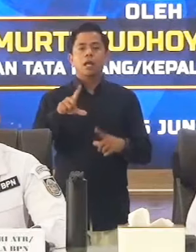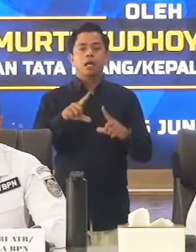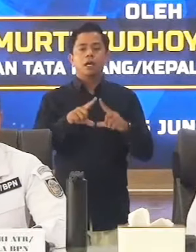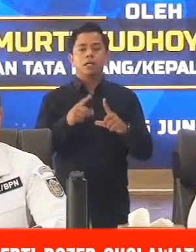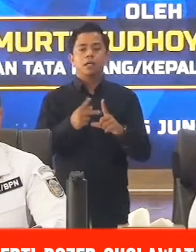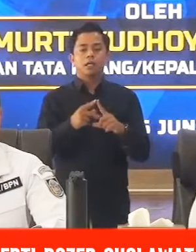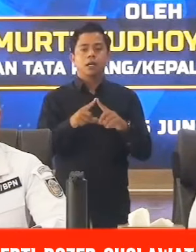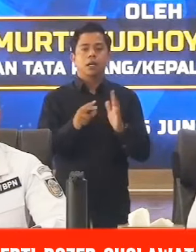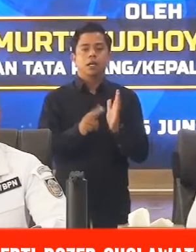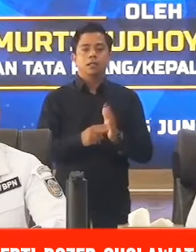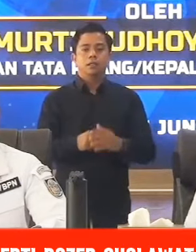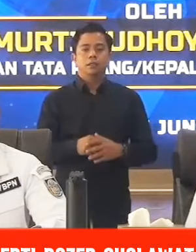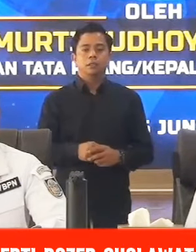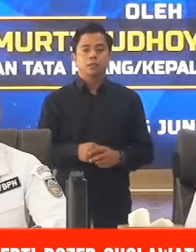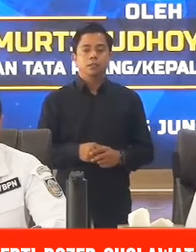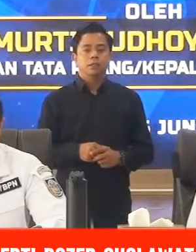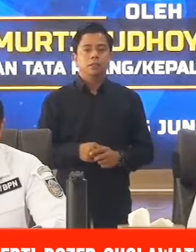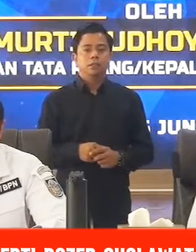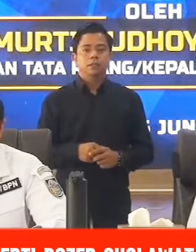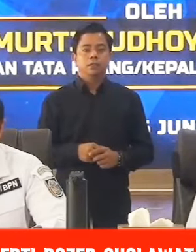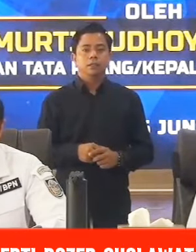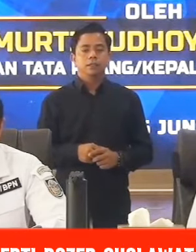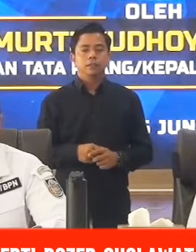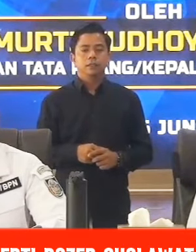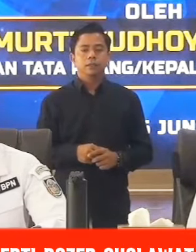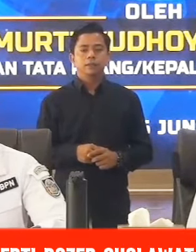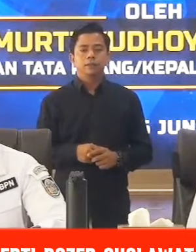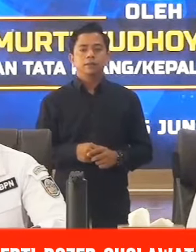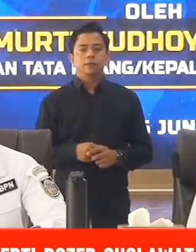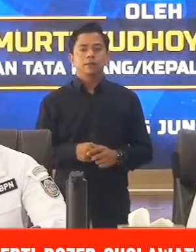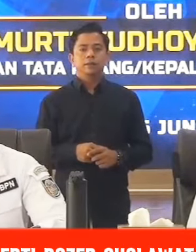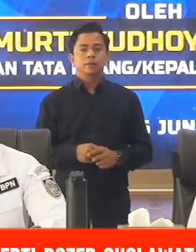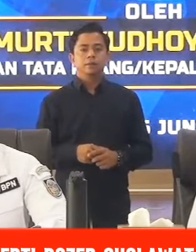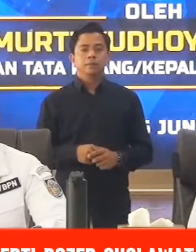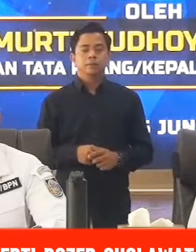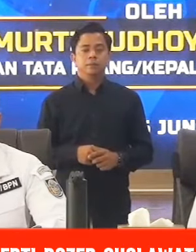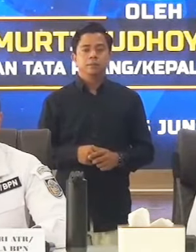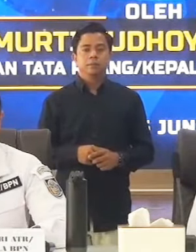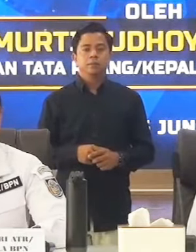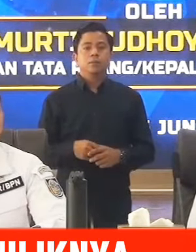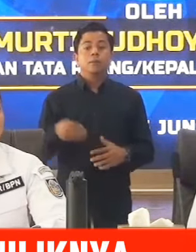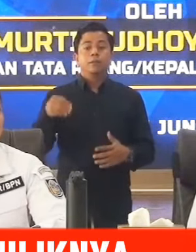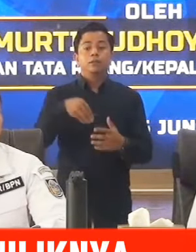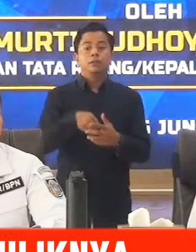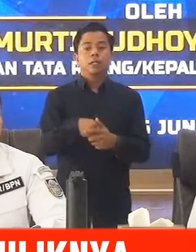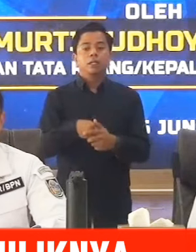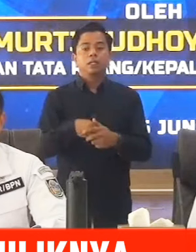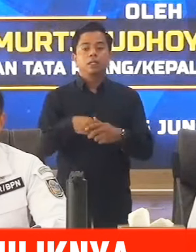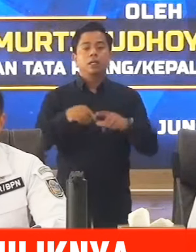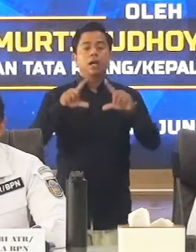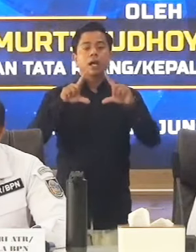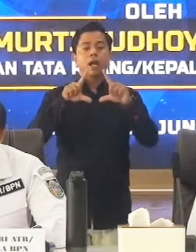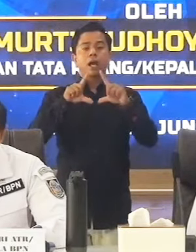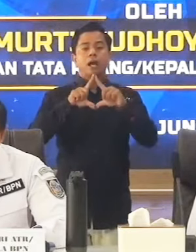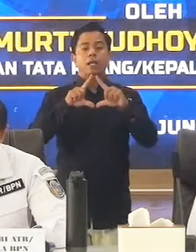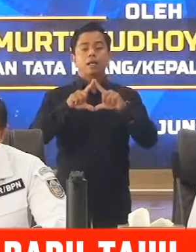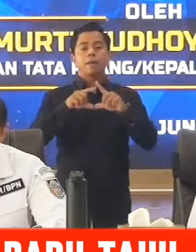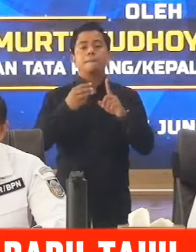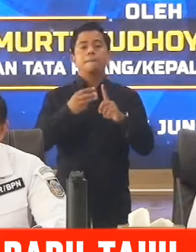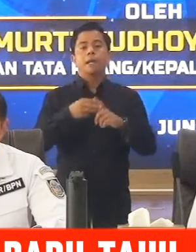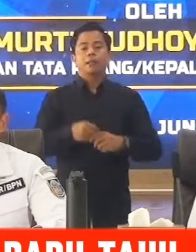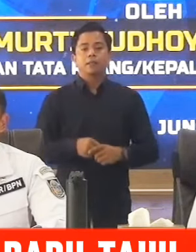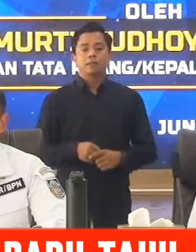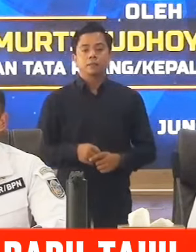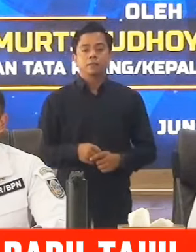spanduk dan memasukkan alat-alat berat seperti dozer, seolah-olah lahan tersebut miliknya.